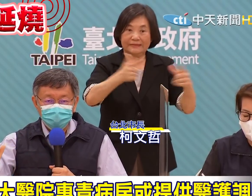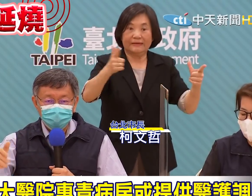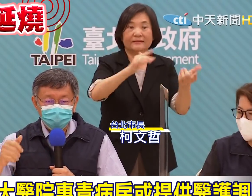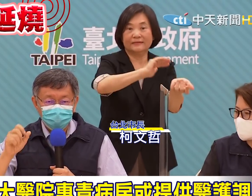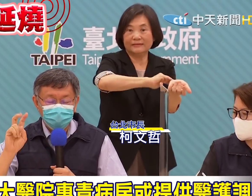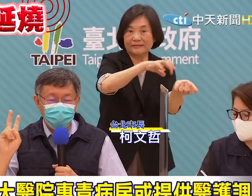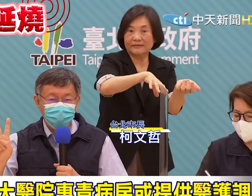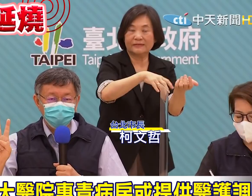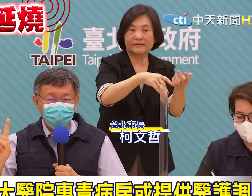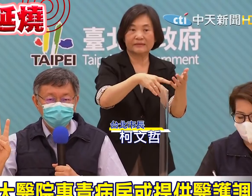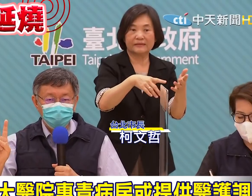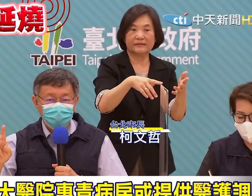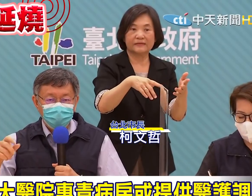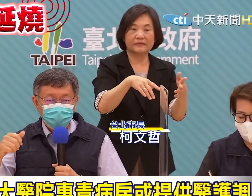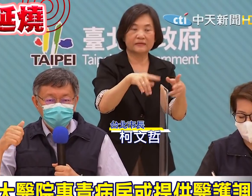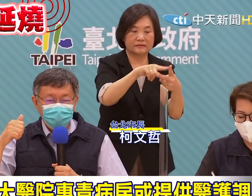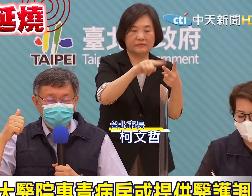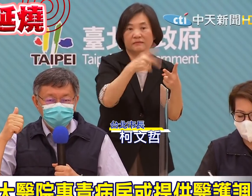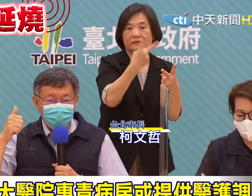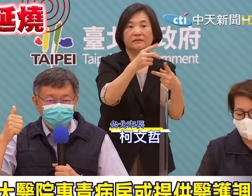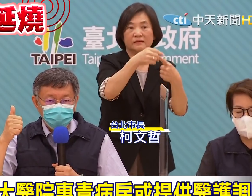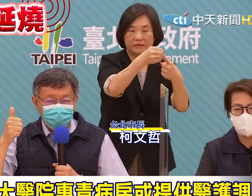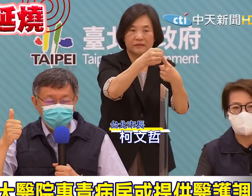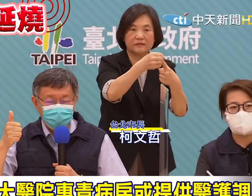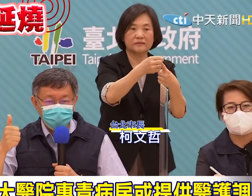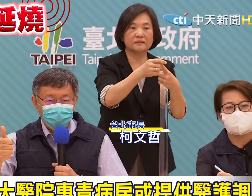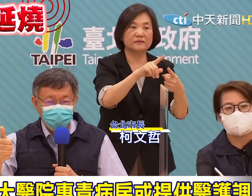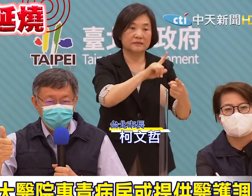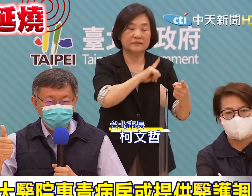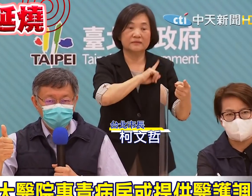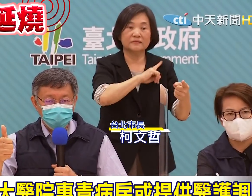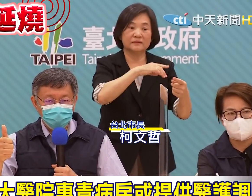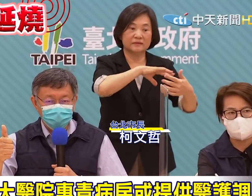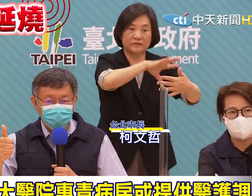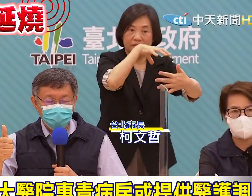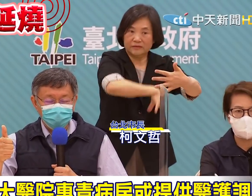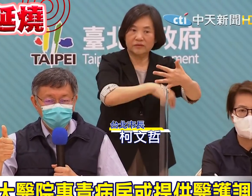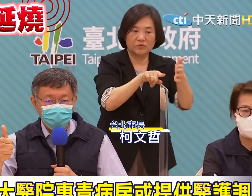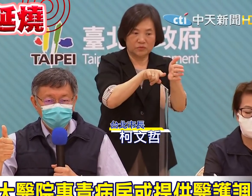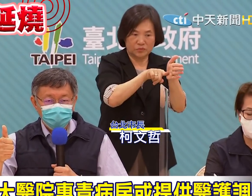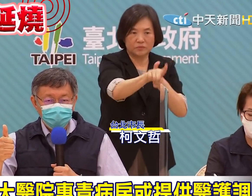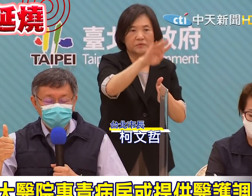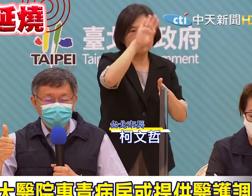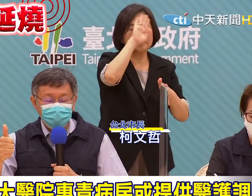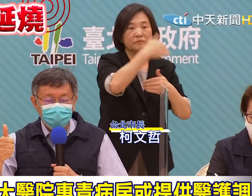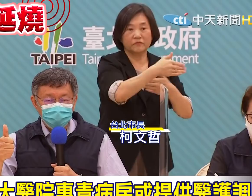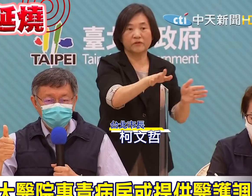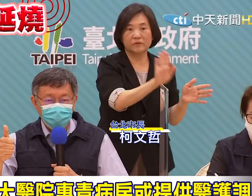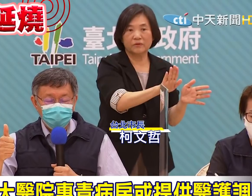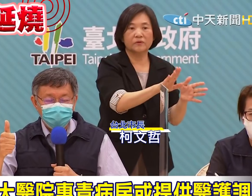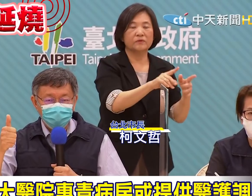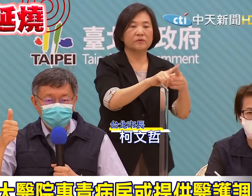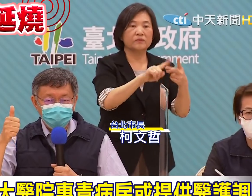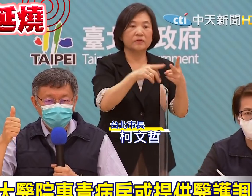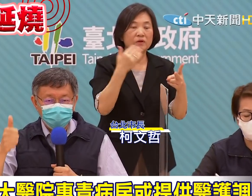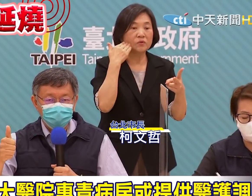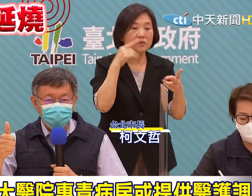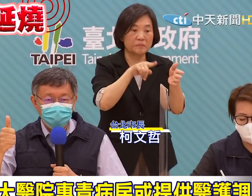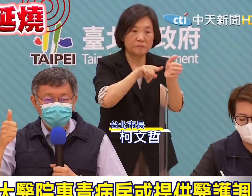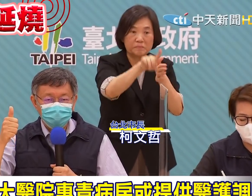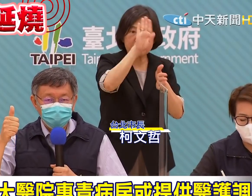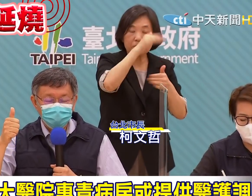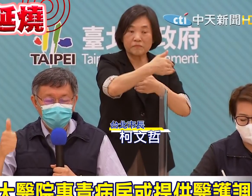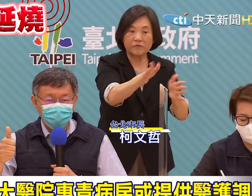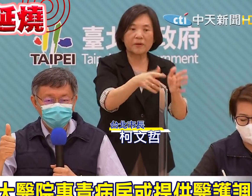知道只有两个选择，一个是成立你的防疫专责病房，然后我们要求你要把病房的名